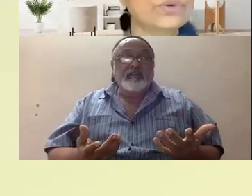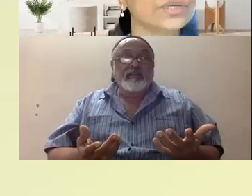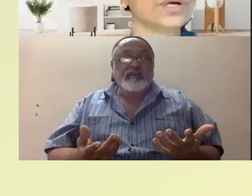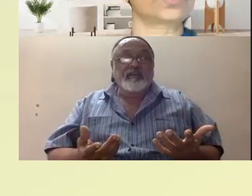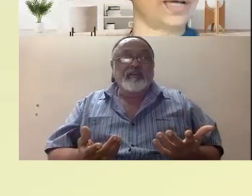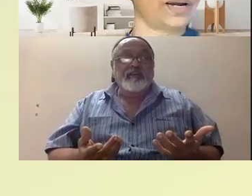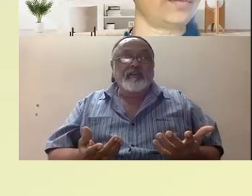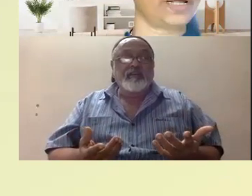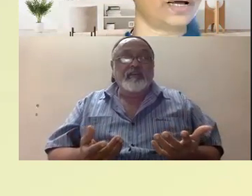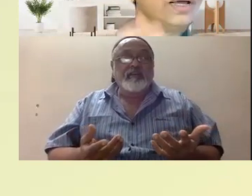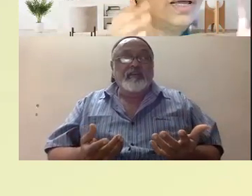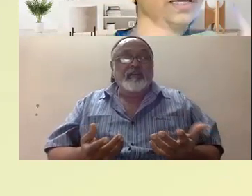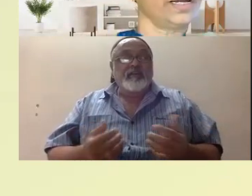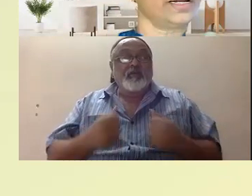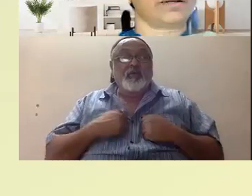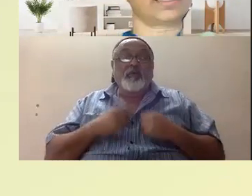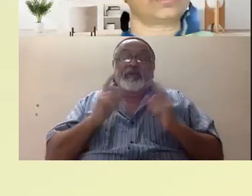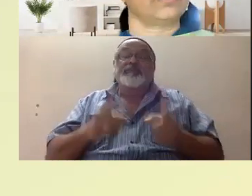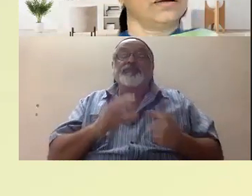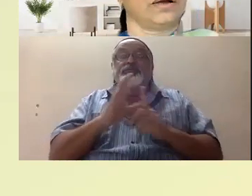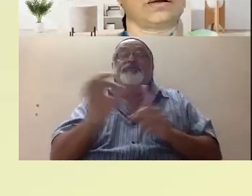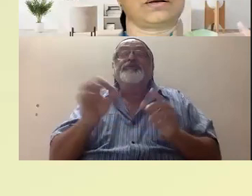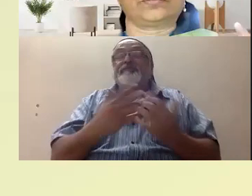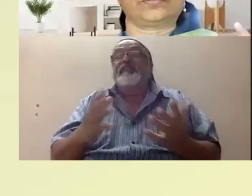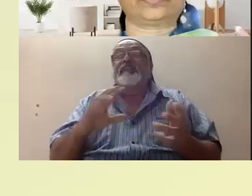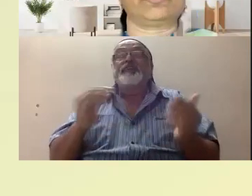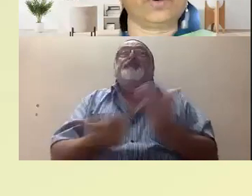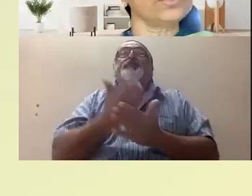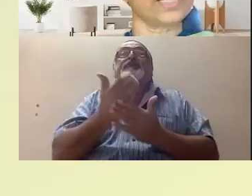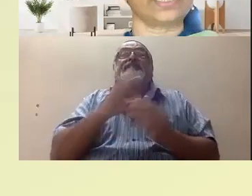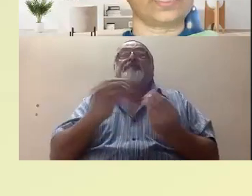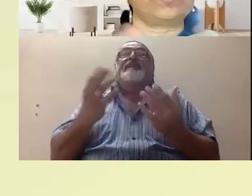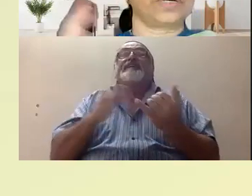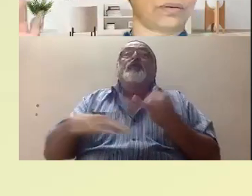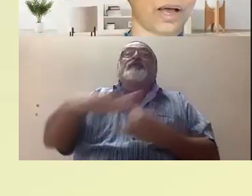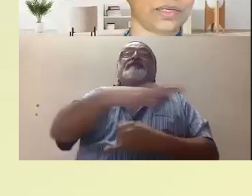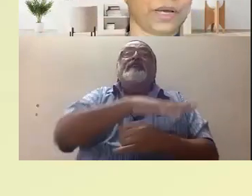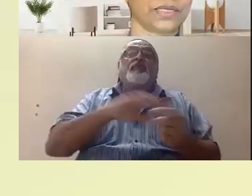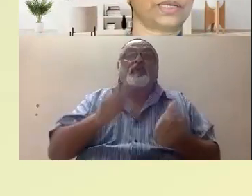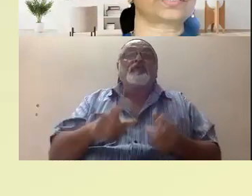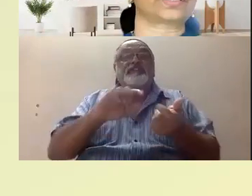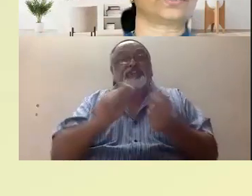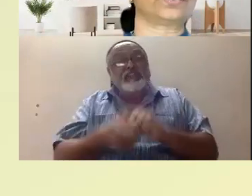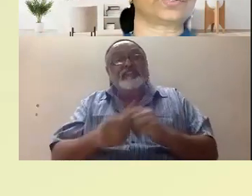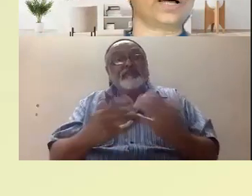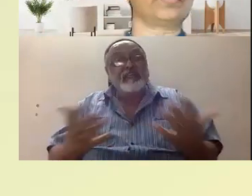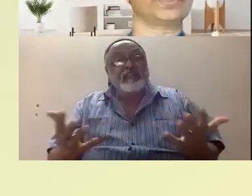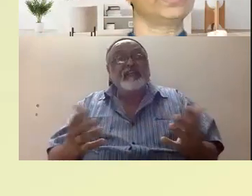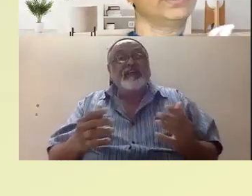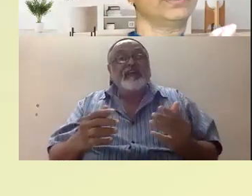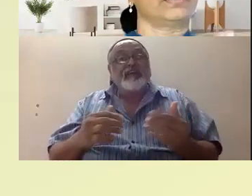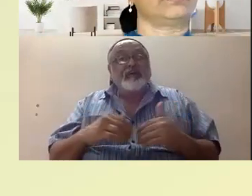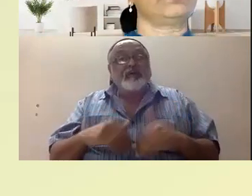हमें कुछ ना कुछ करना पड़ेगा। ये अगर बहुत सारे आप आसपास देख सकते हो, जहाँ